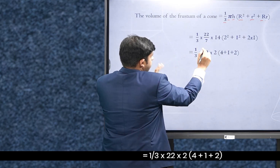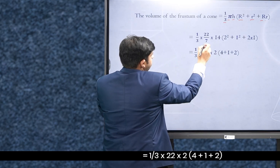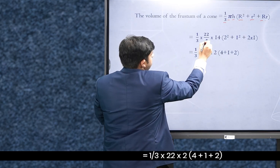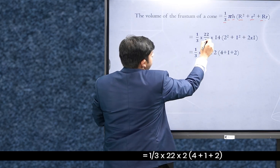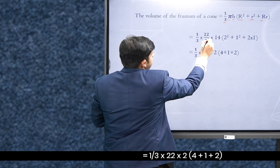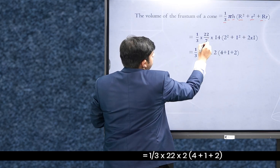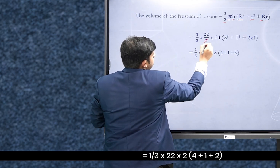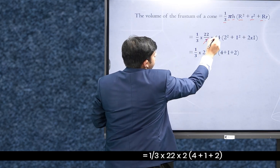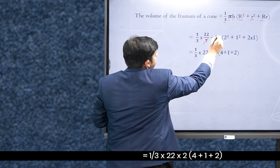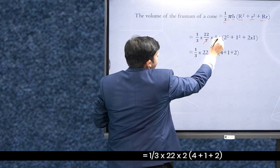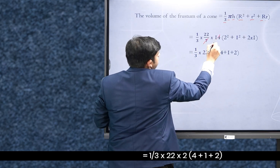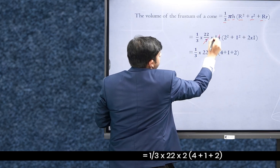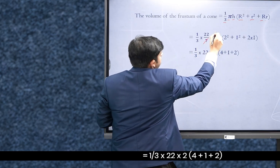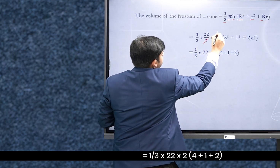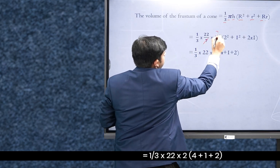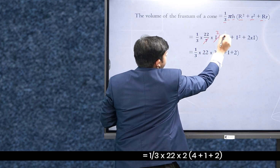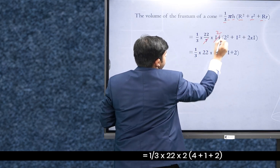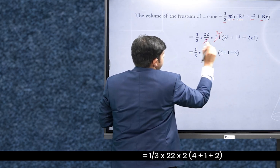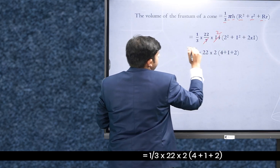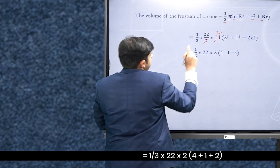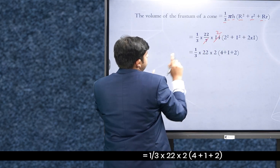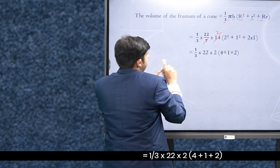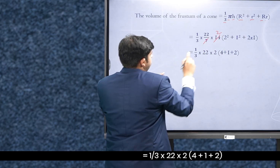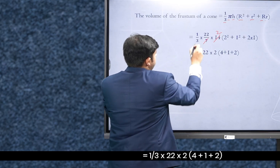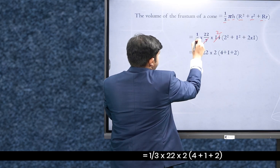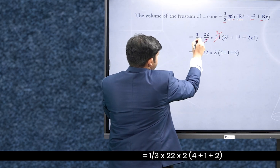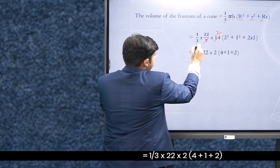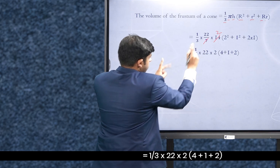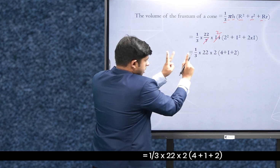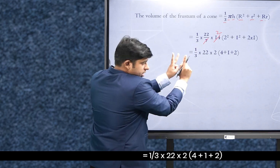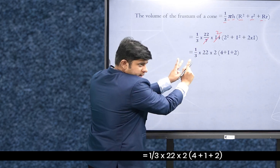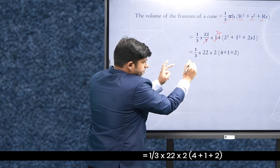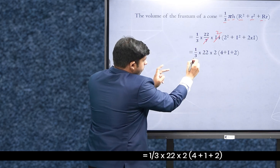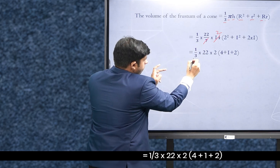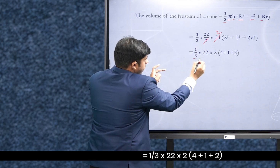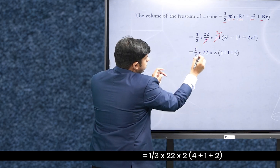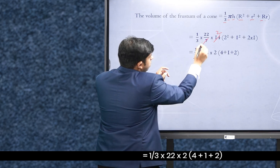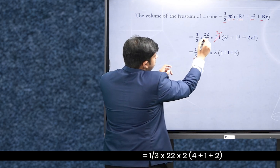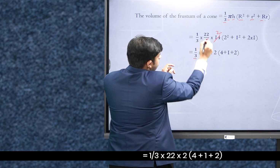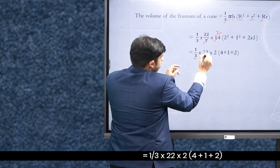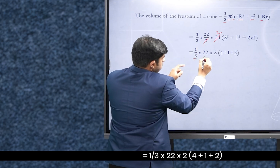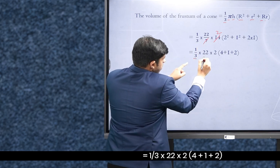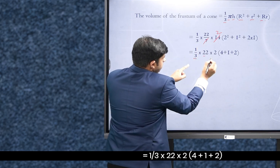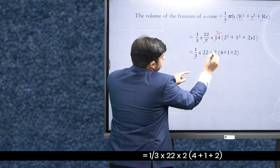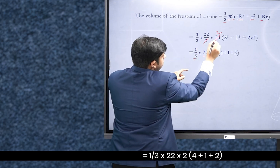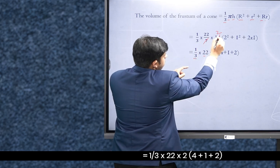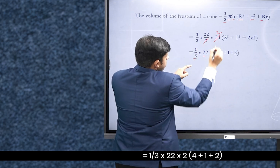ஈடு 1/3 பெருக்கல் 22 பெருக்கல் 2 அடைப்புக்குறிக்குள் 4